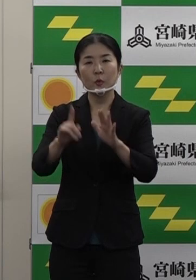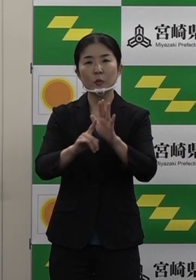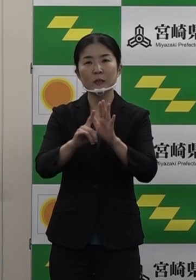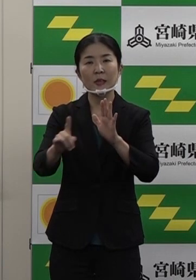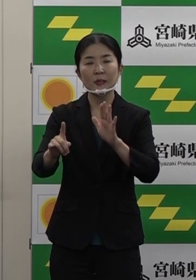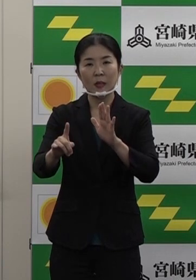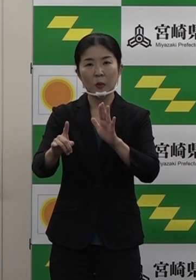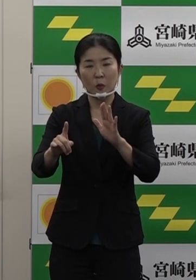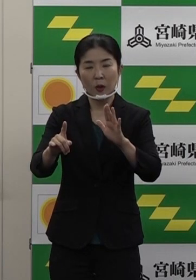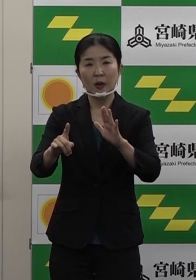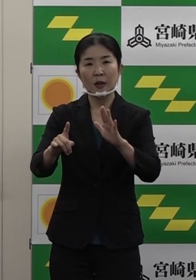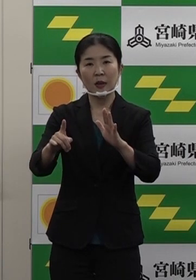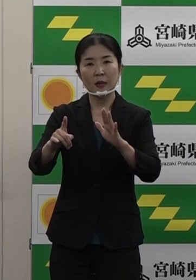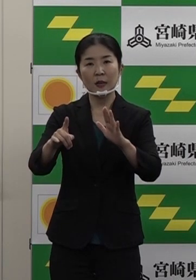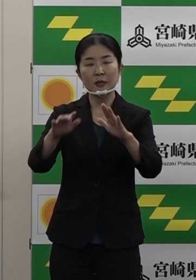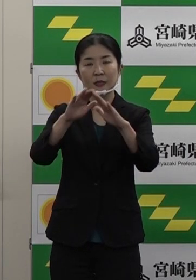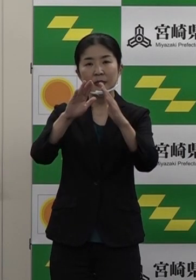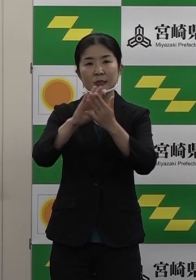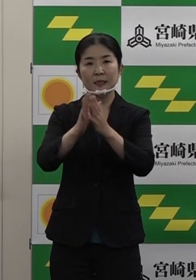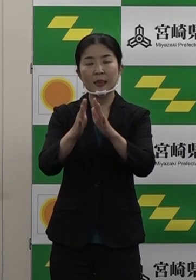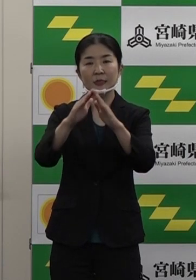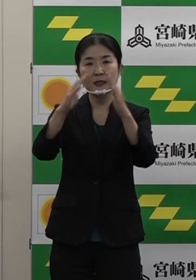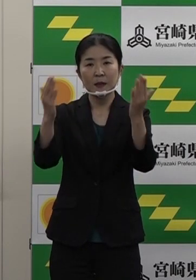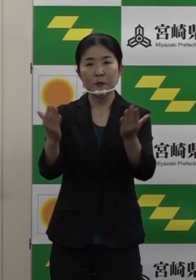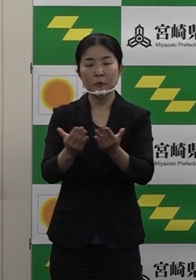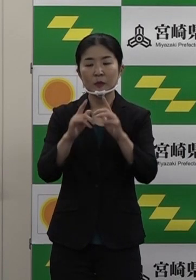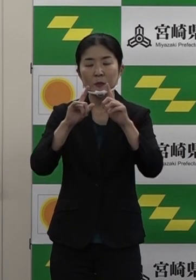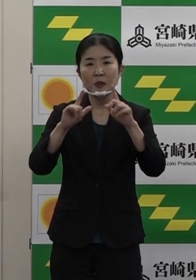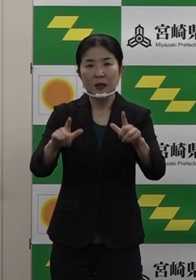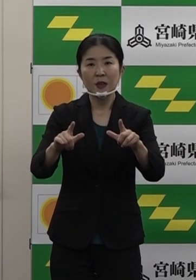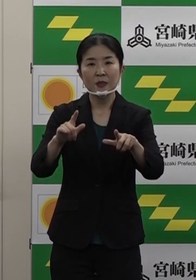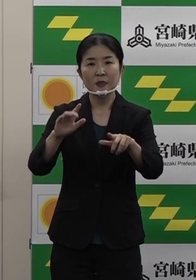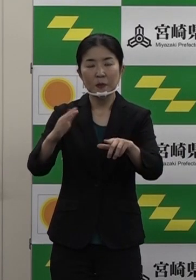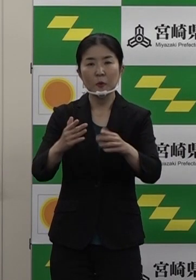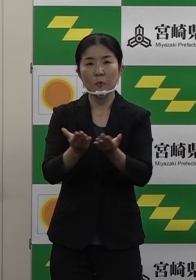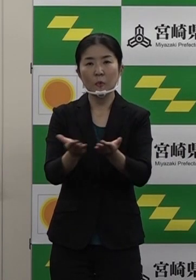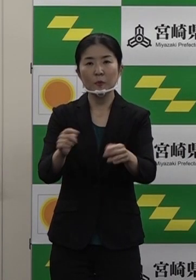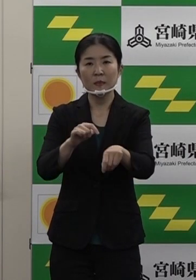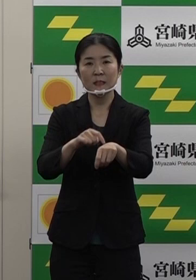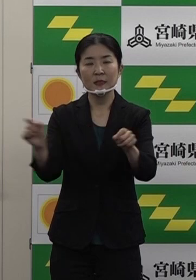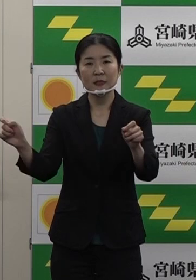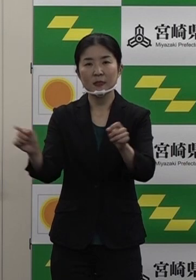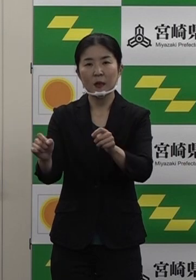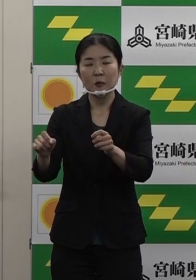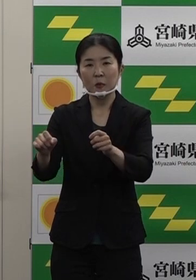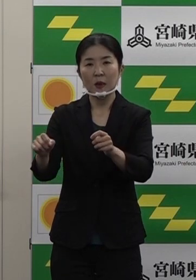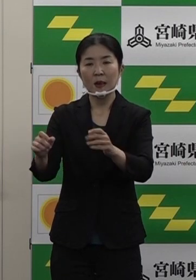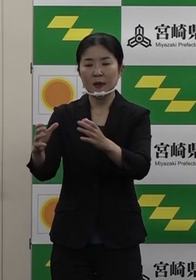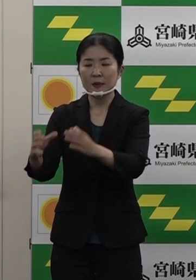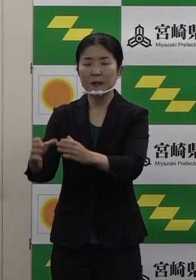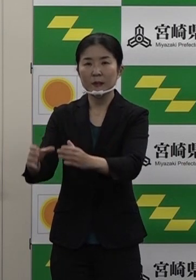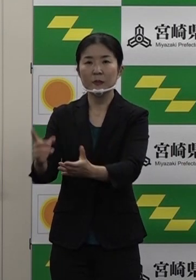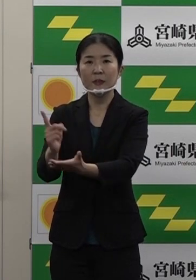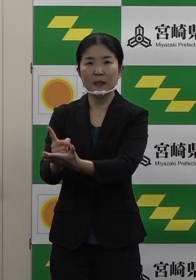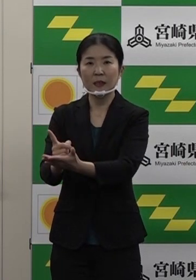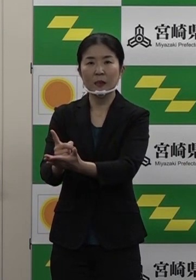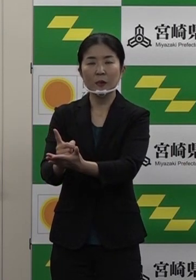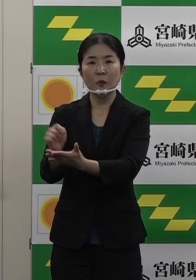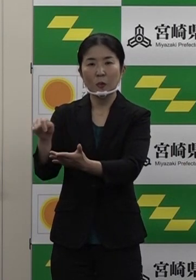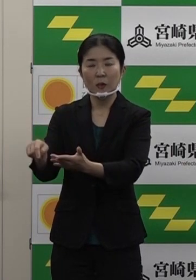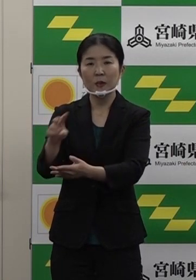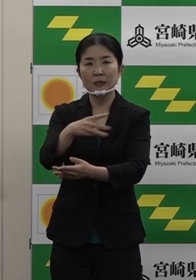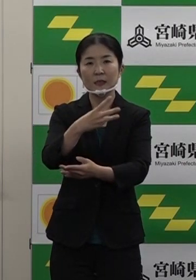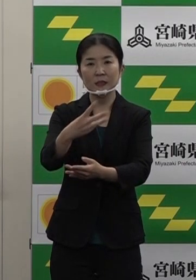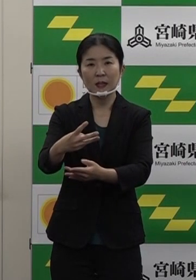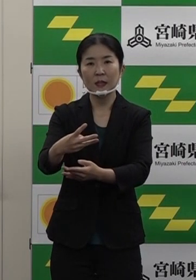全域に出しておきながら時短要請についてはこう限られたエリアだけだというところは第3波との対比で